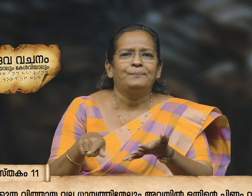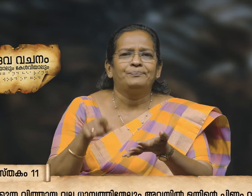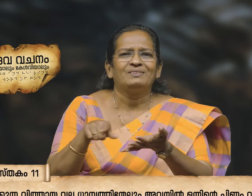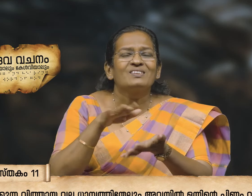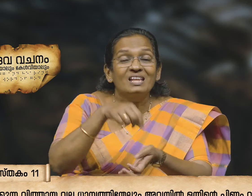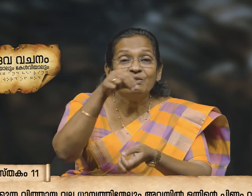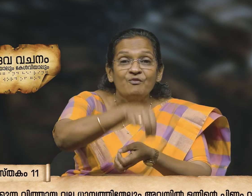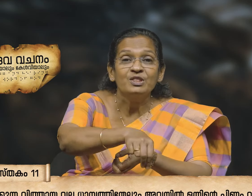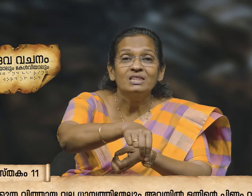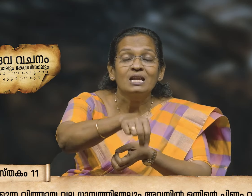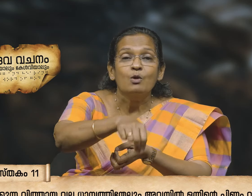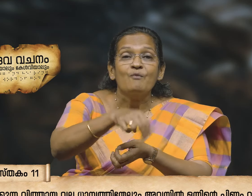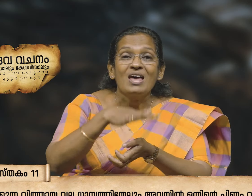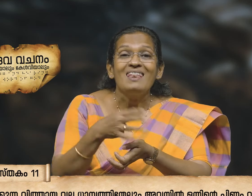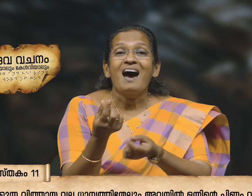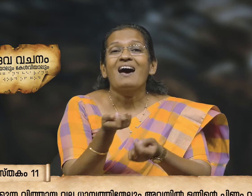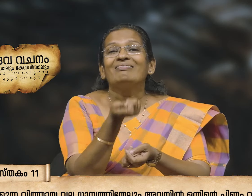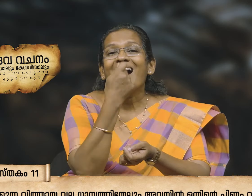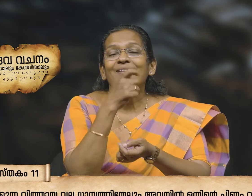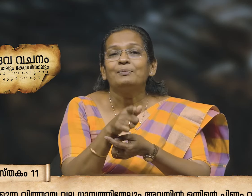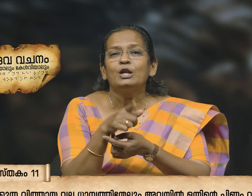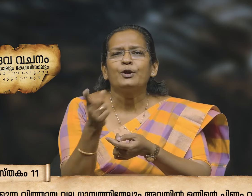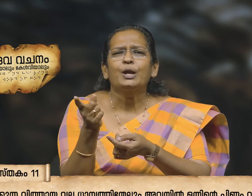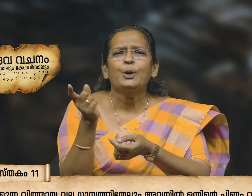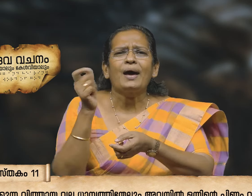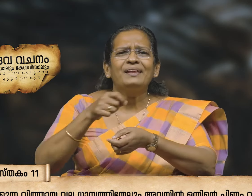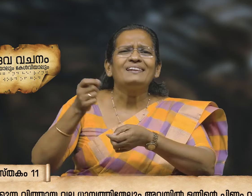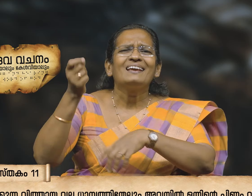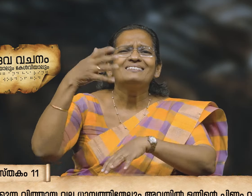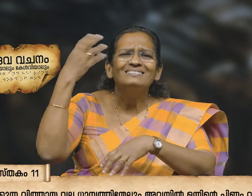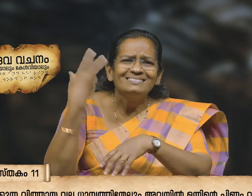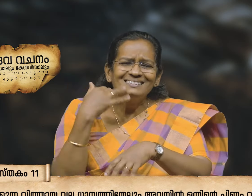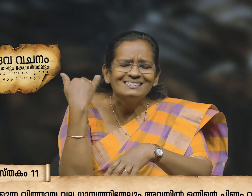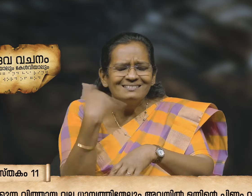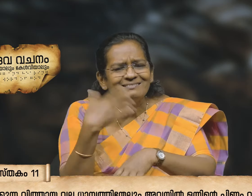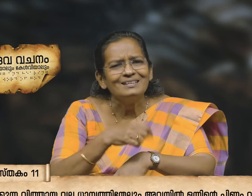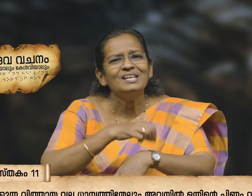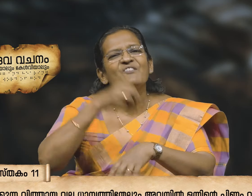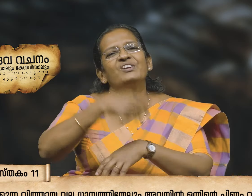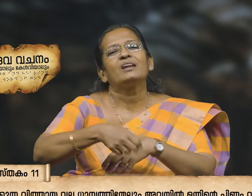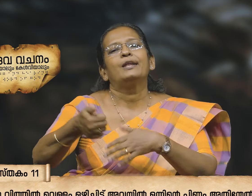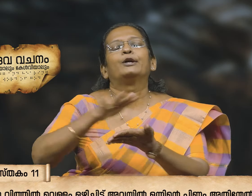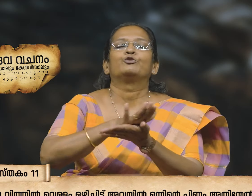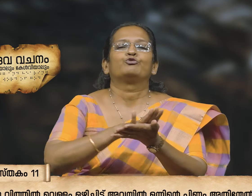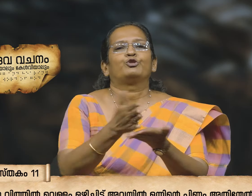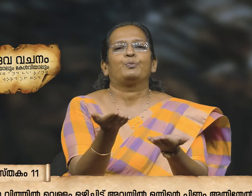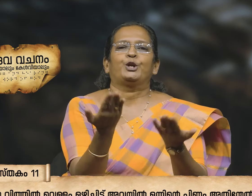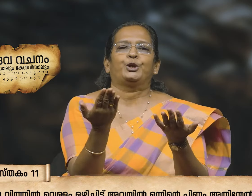വല്ല ധാന്യത്തിന്മേലും അവയിൽ ഒന്നിൻ്റെ പിണം വീണാലും അത് ശുദ്ധമായിരിക്കും. എന്നാൽ